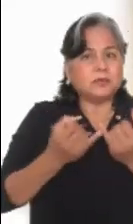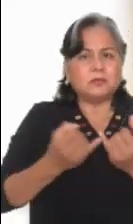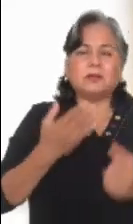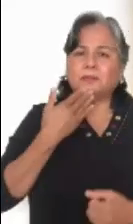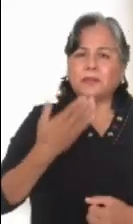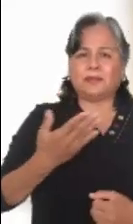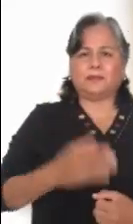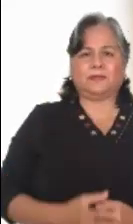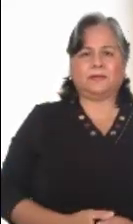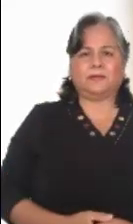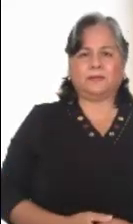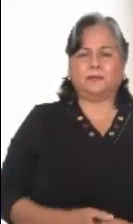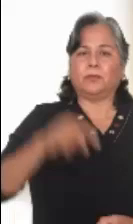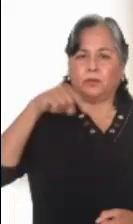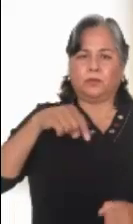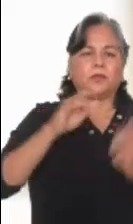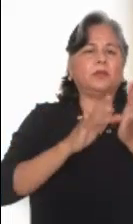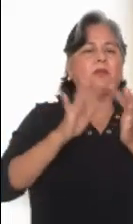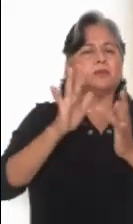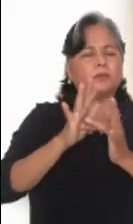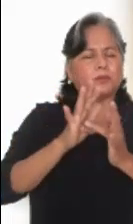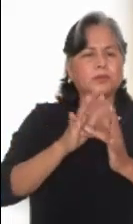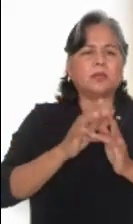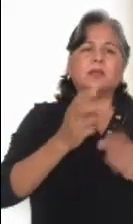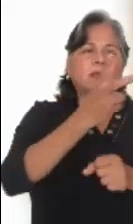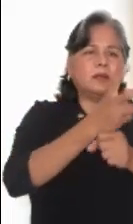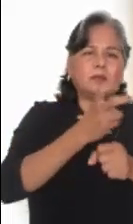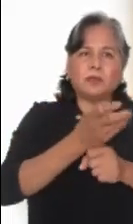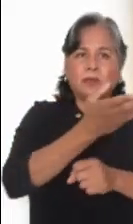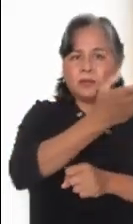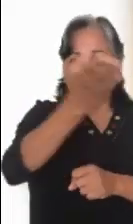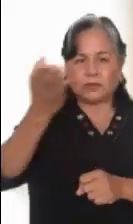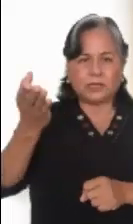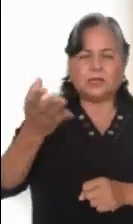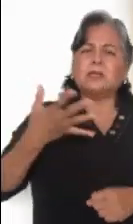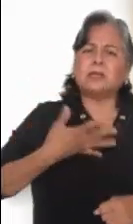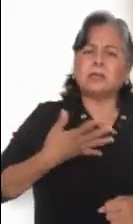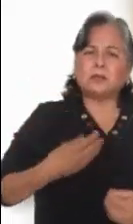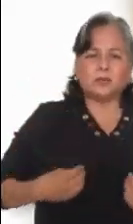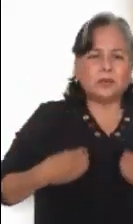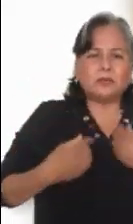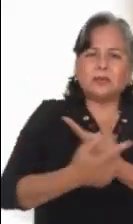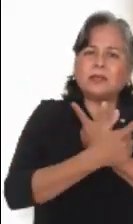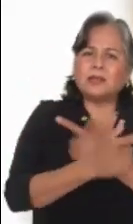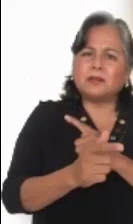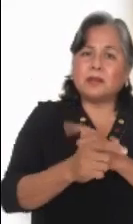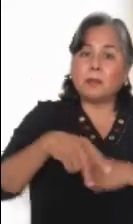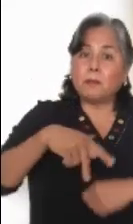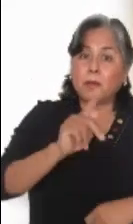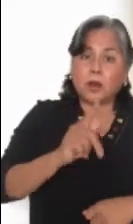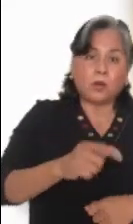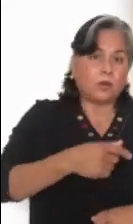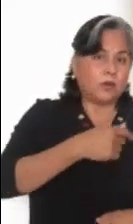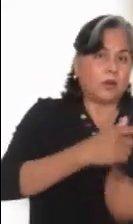acciones. Hoy Jesús nos invita a tener una vida libre, pero